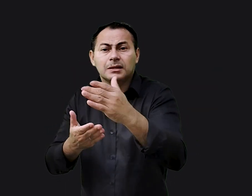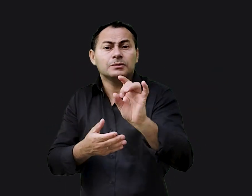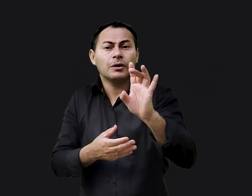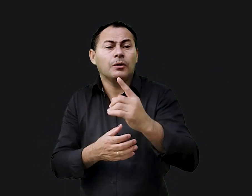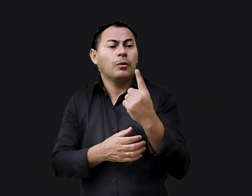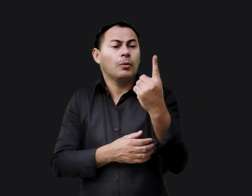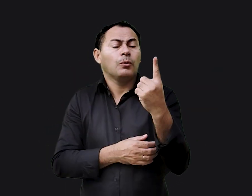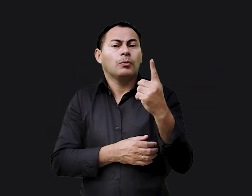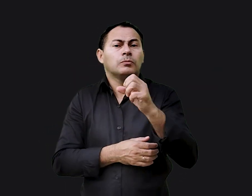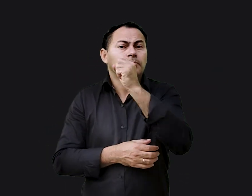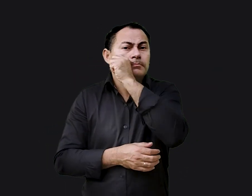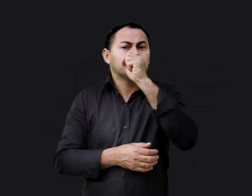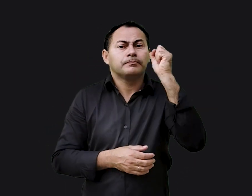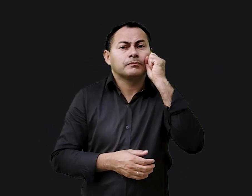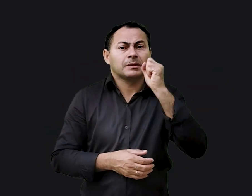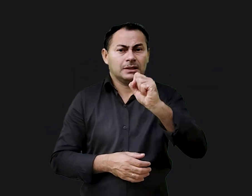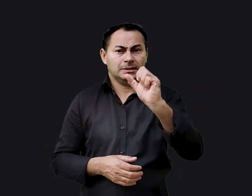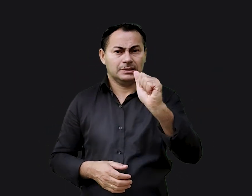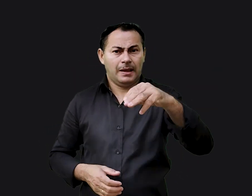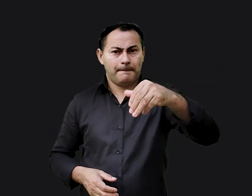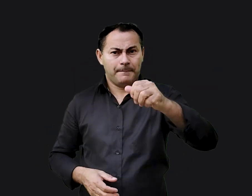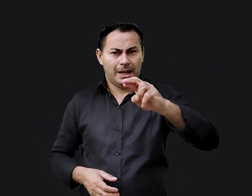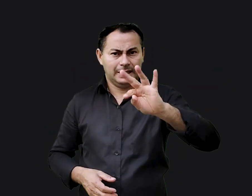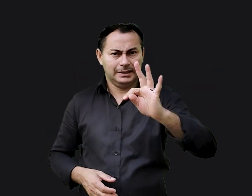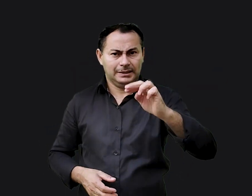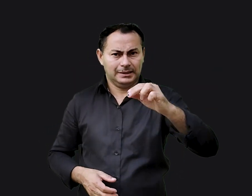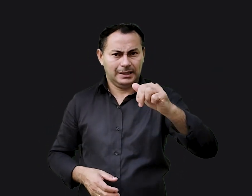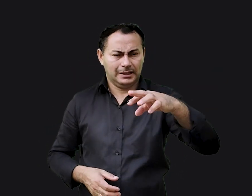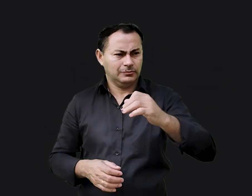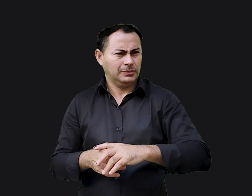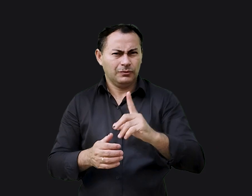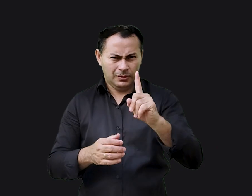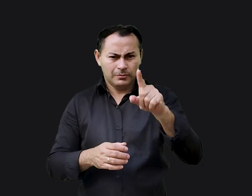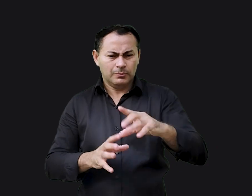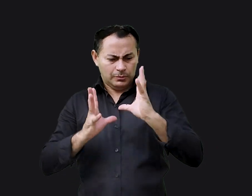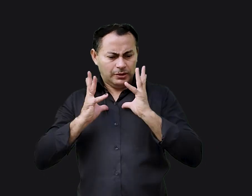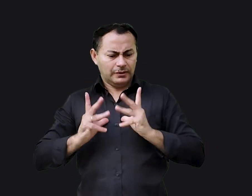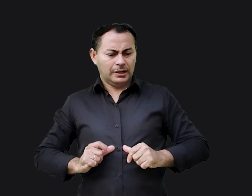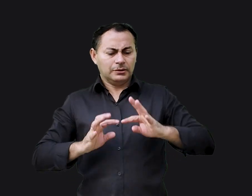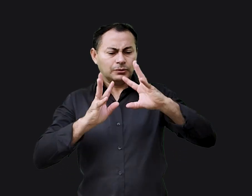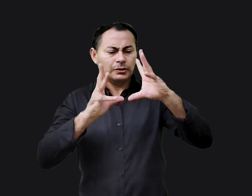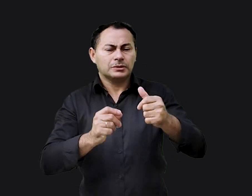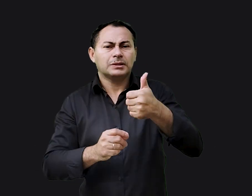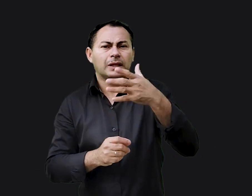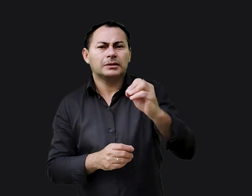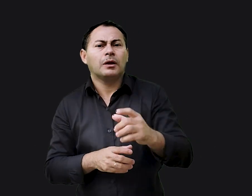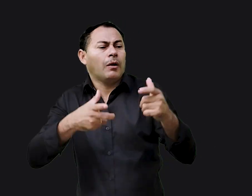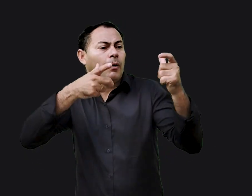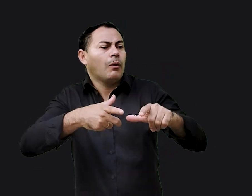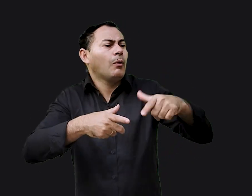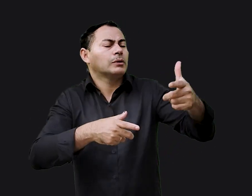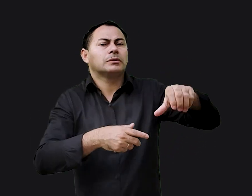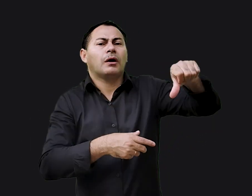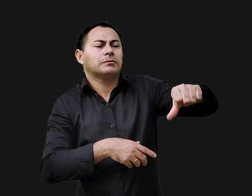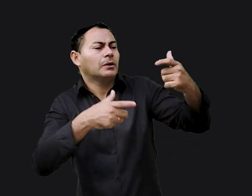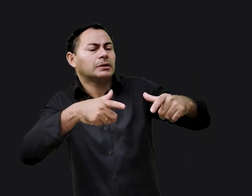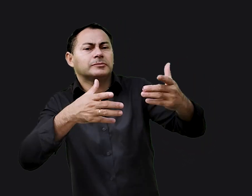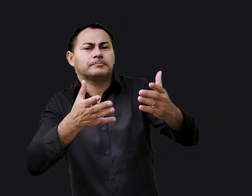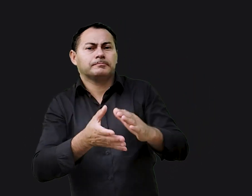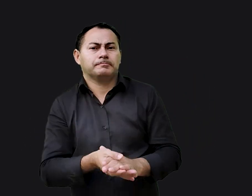para agradecer um samaritano Jesus disse não foram purificados todos os 10 onde é que estão